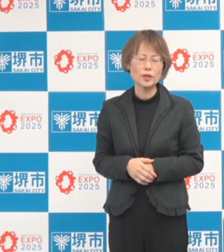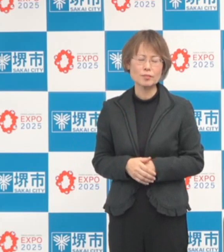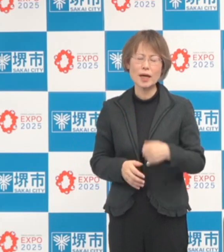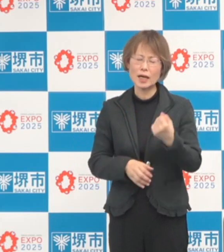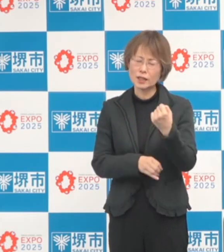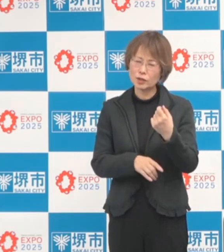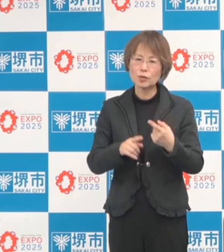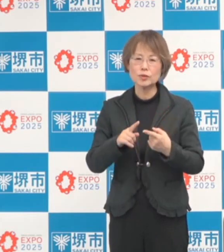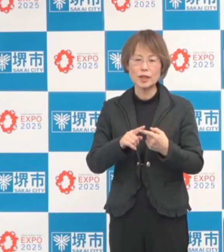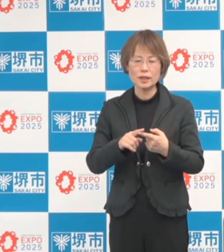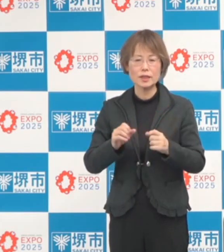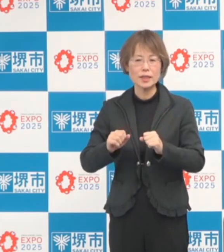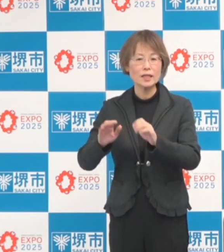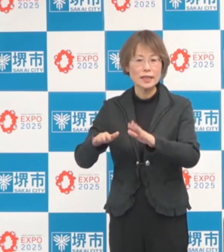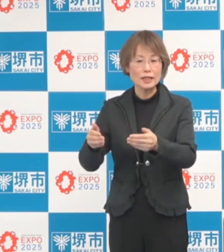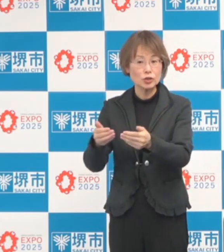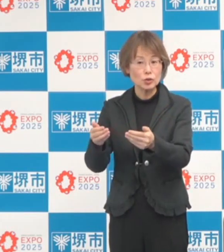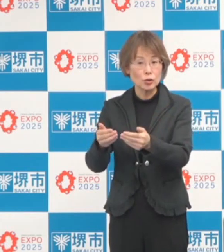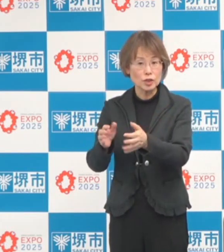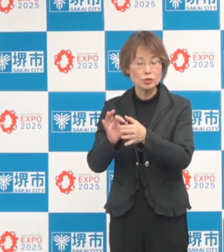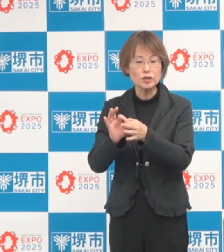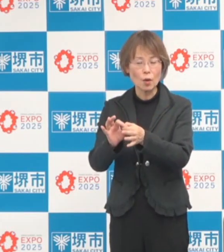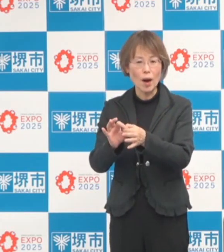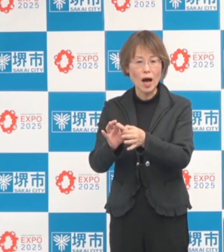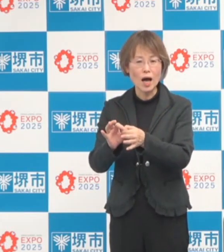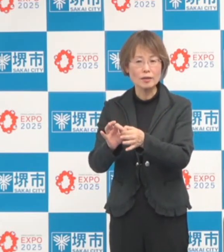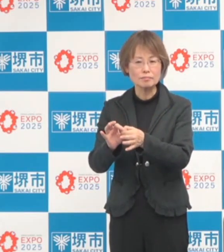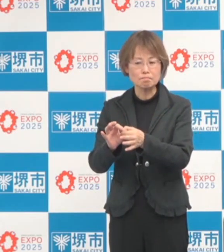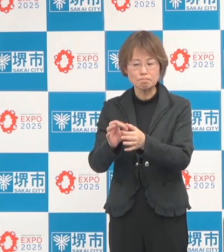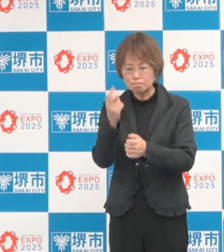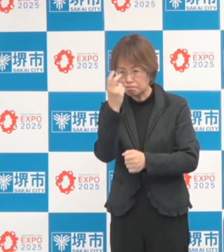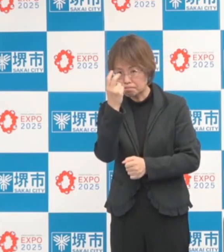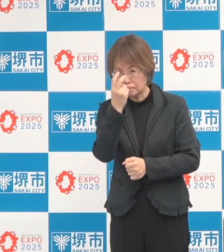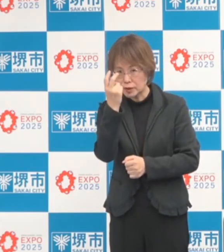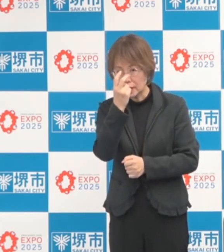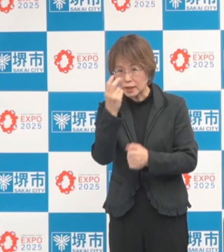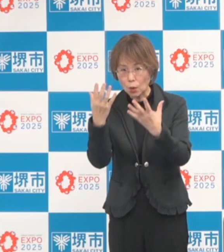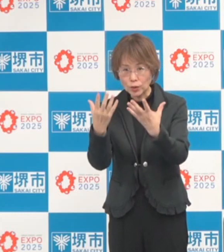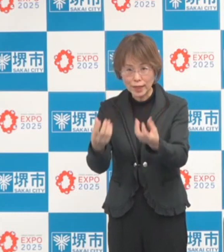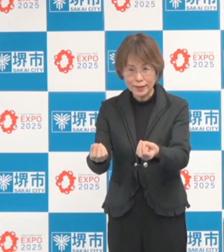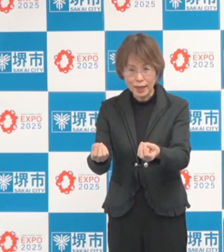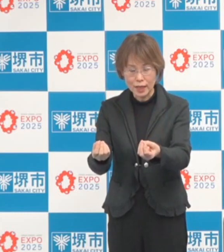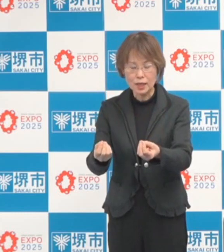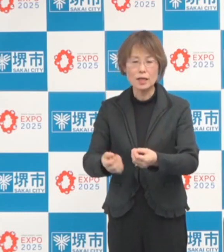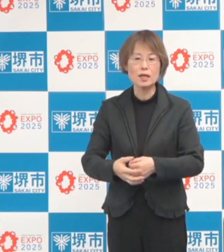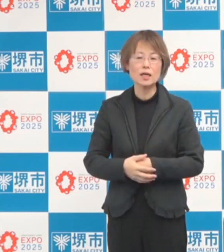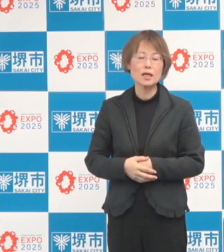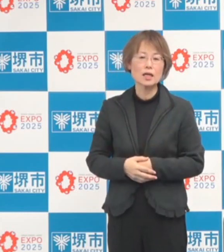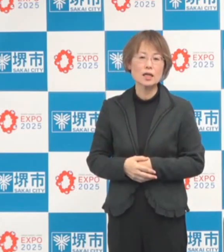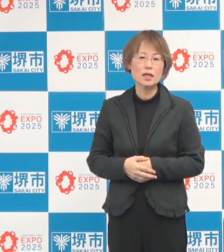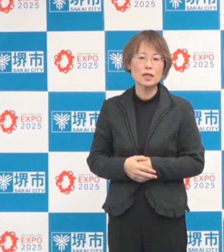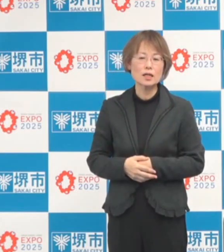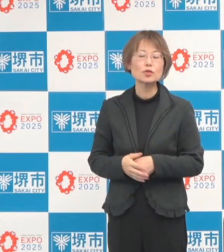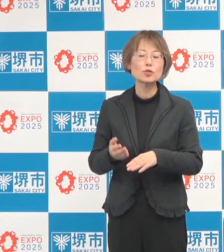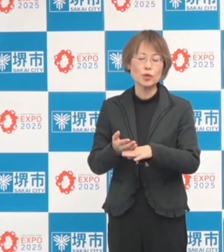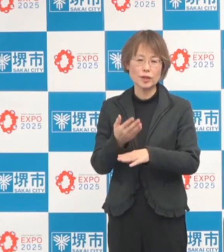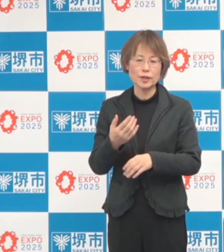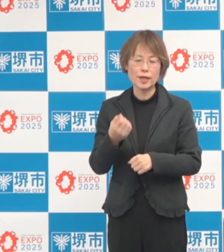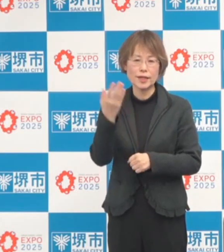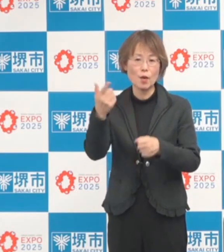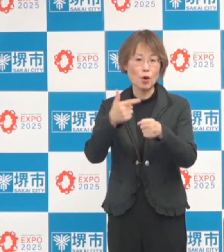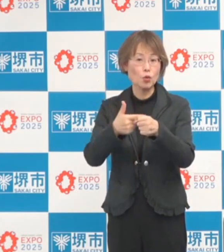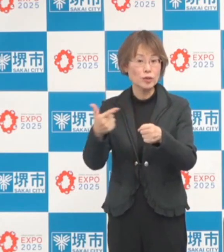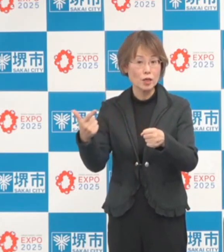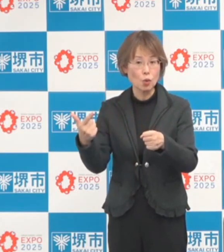もう行っていた事業については、一定の精査を行ったということがあります。その上で、令和6年度、